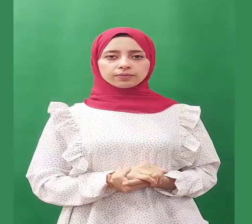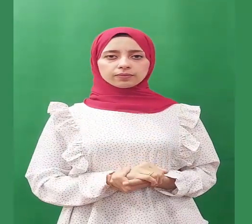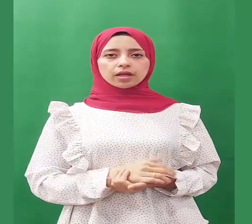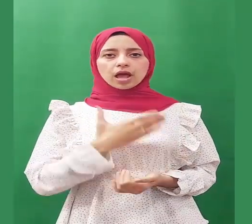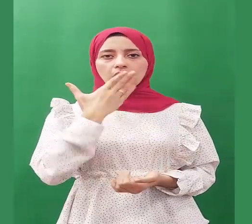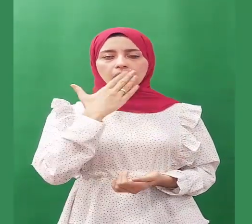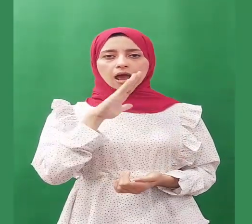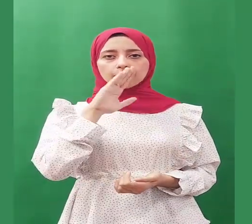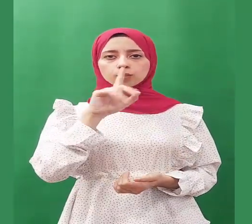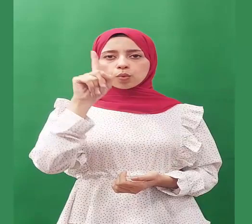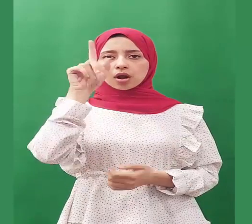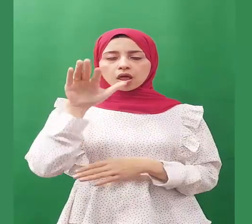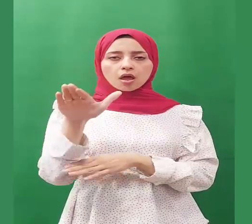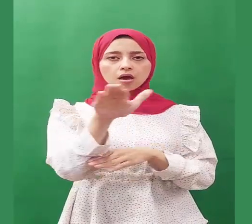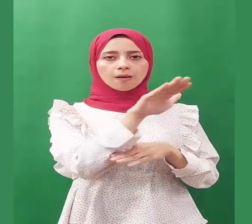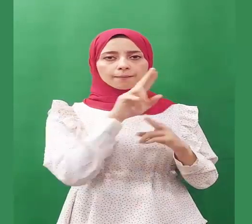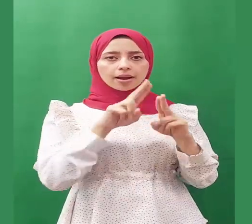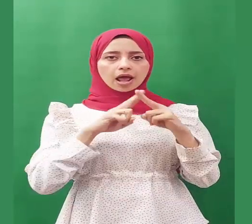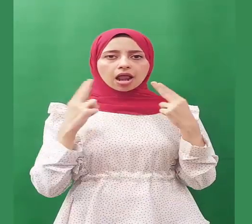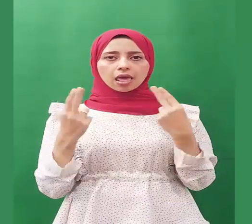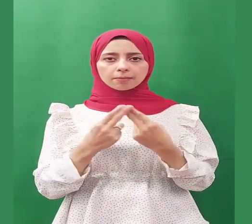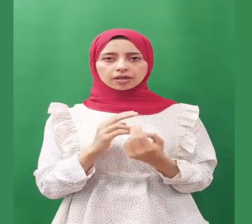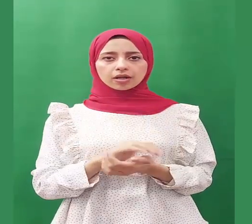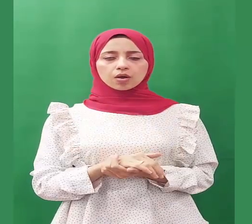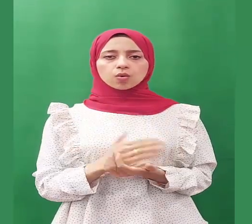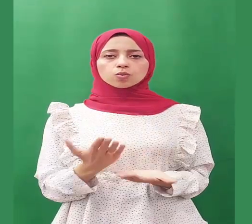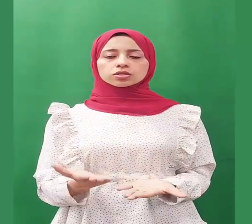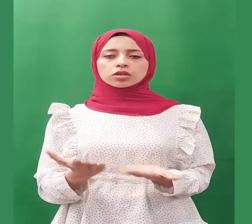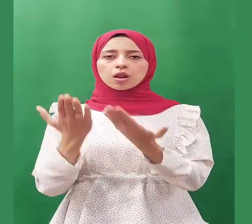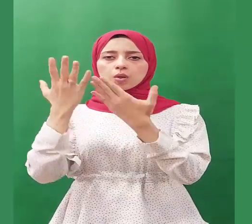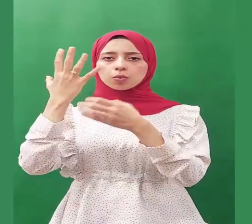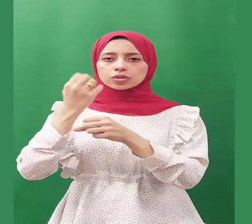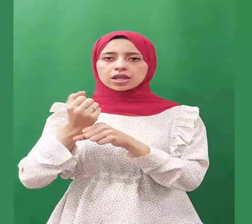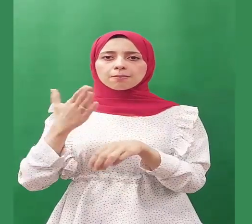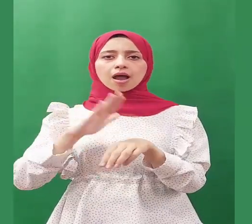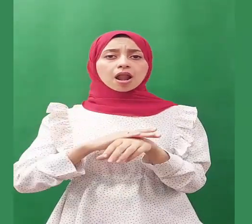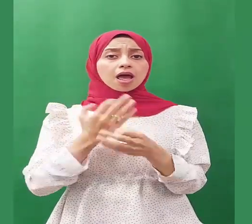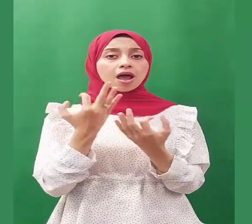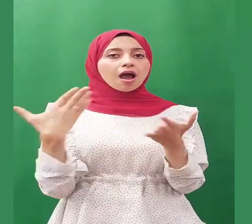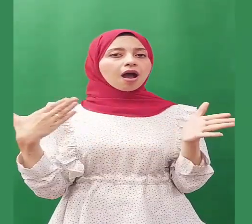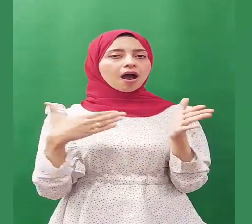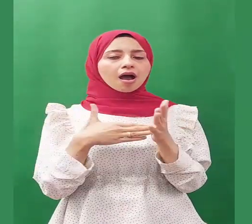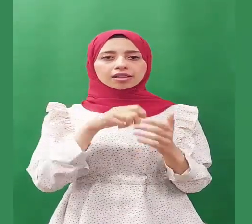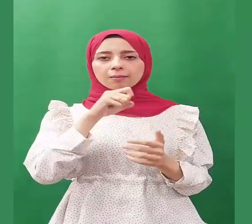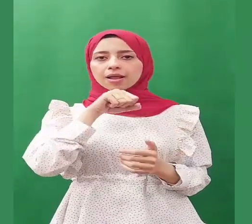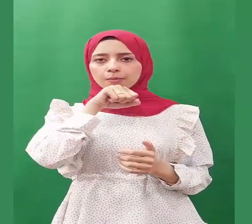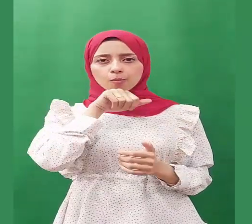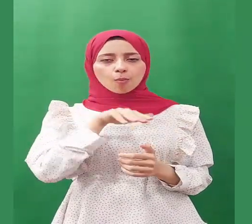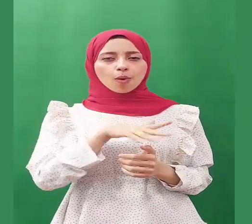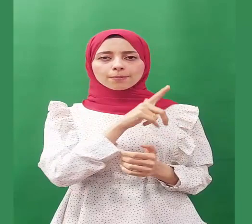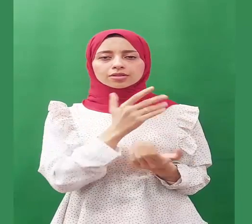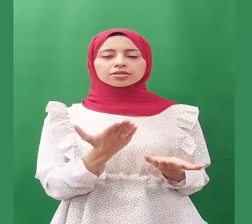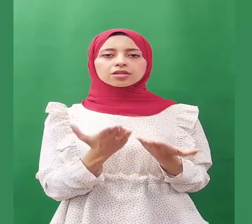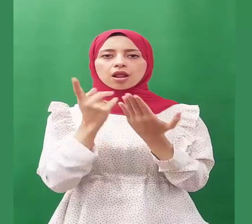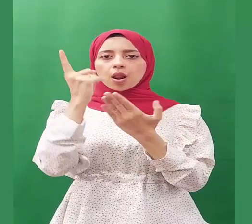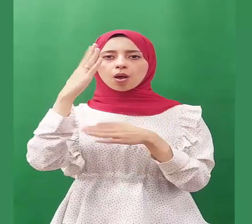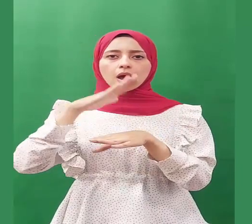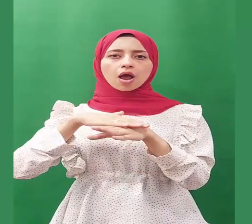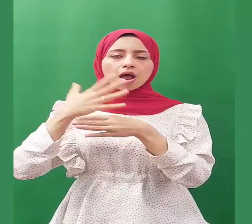الحمد لله رب العالمين والصلاه والسلام على خاتم الانبياء والمرسلين سيدنا محمد صلى